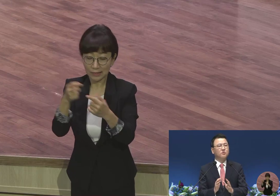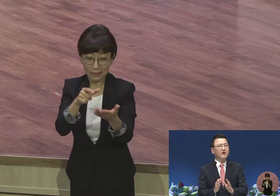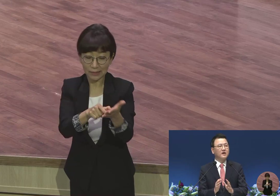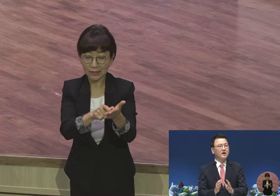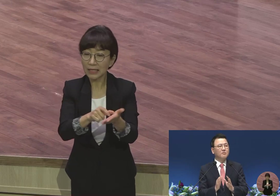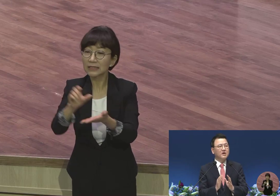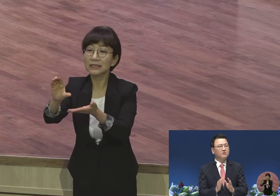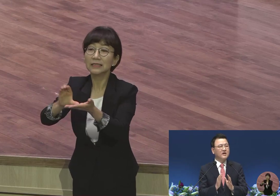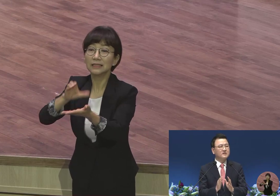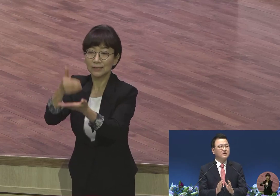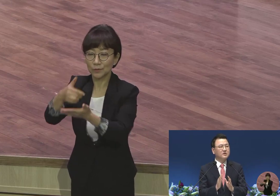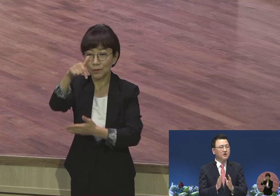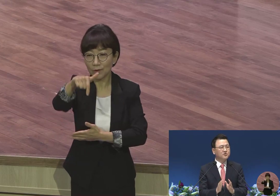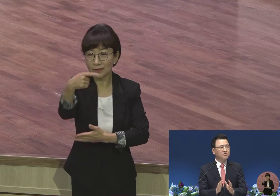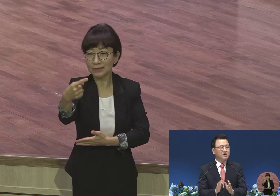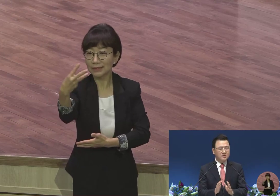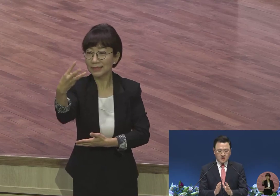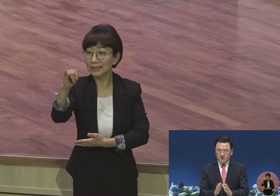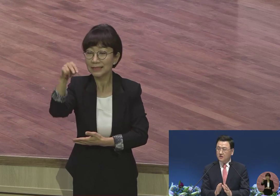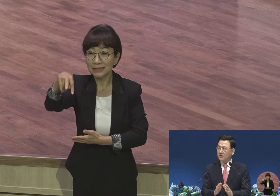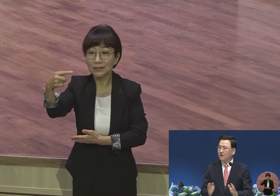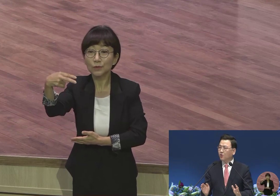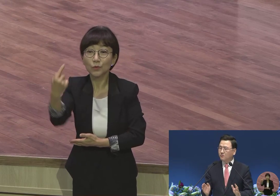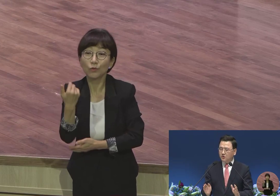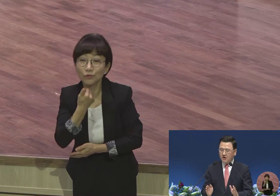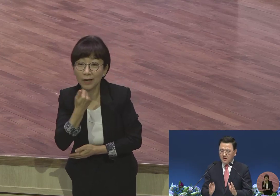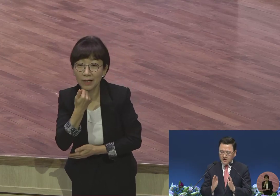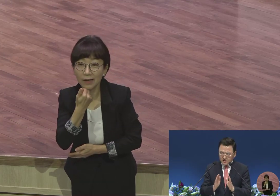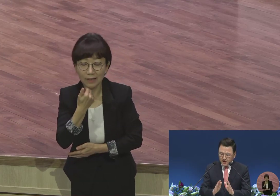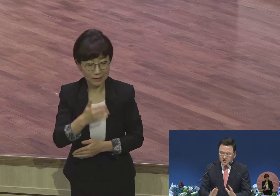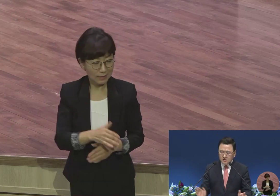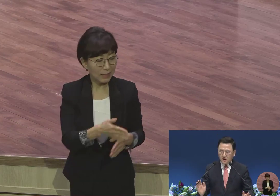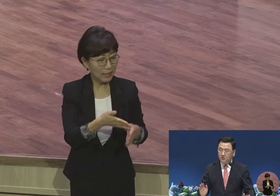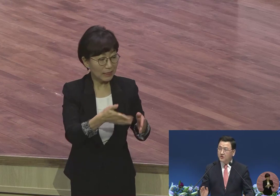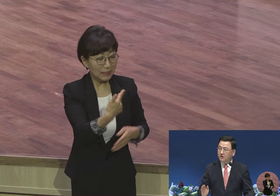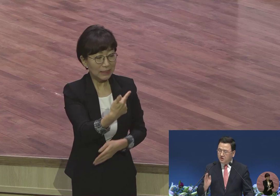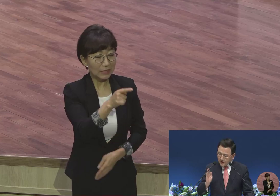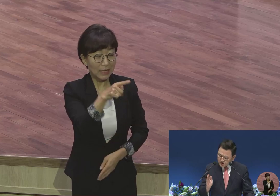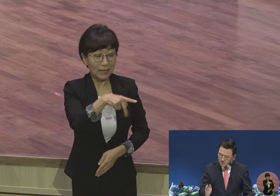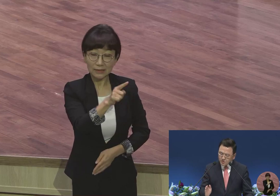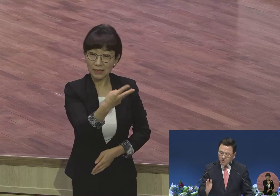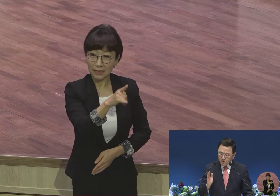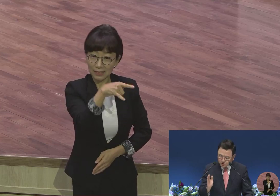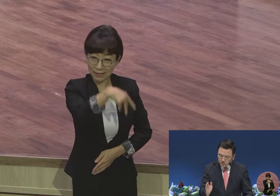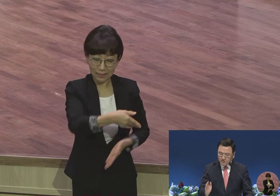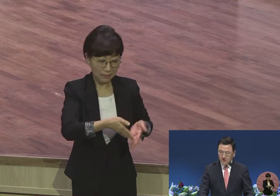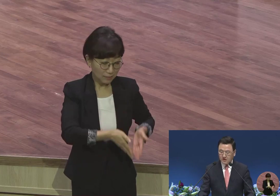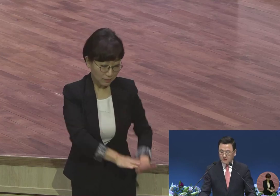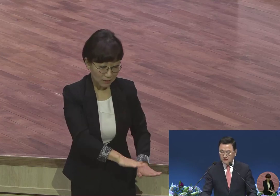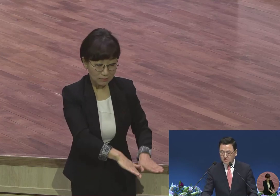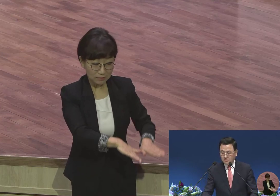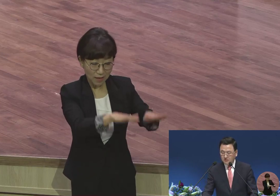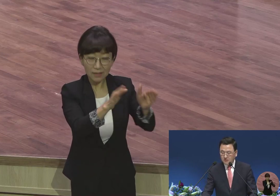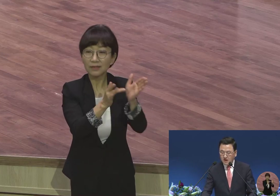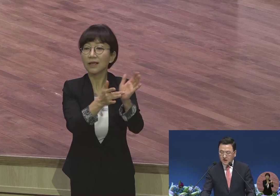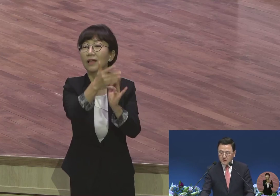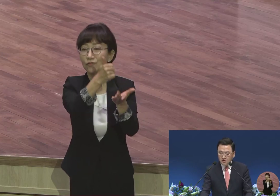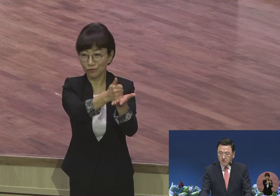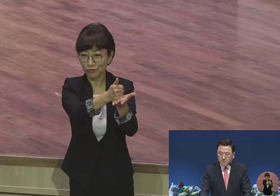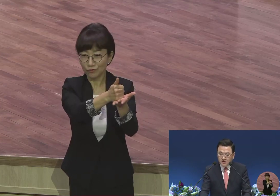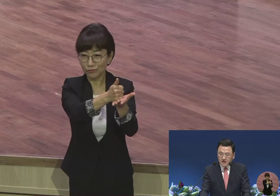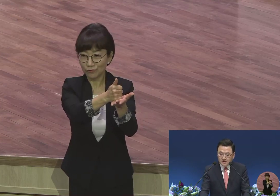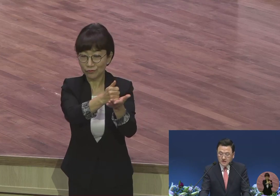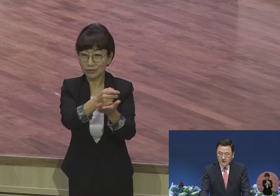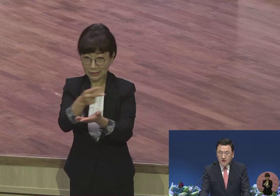그 그리스도가 바로 나사렛 예수라는 사실을 사복음서가 다 증거하고 있어요. 그게 핵심이고 주제입니다. 그러나